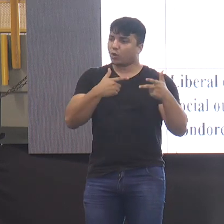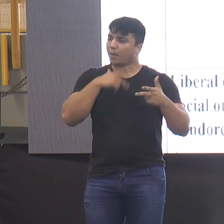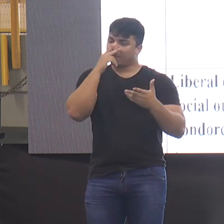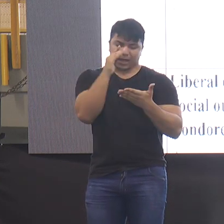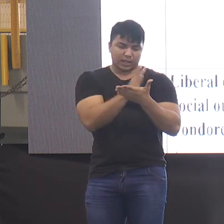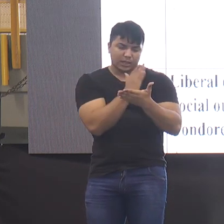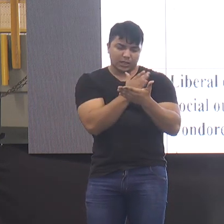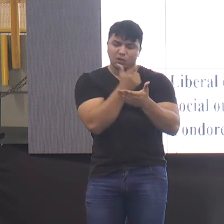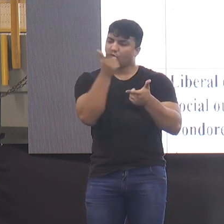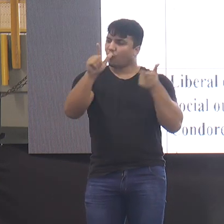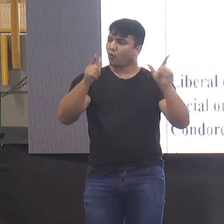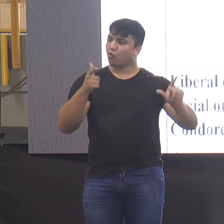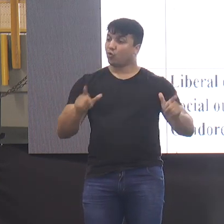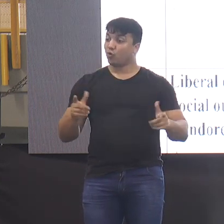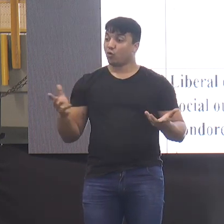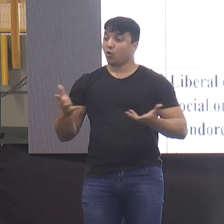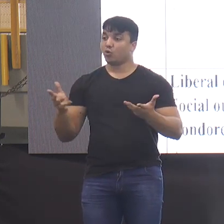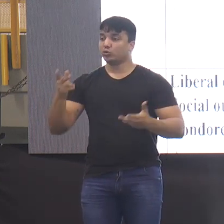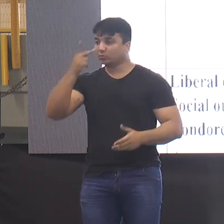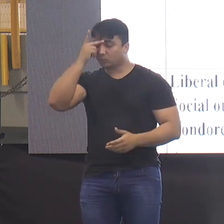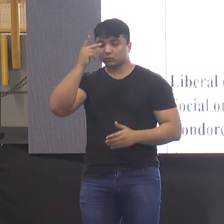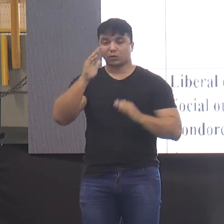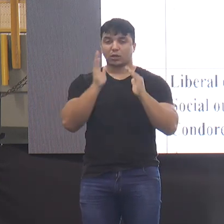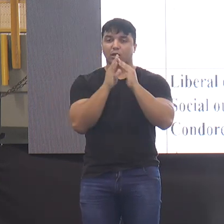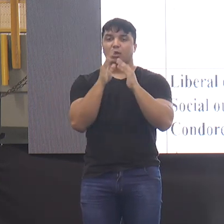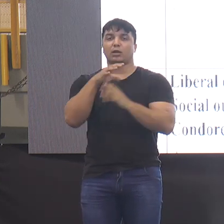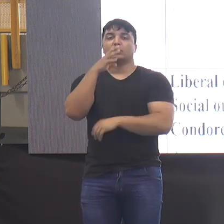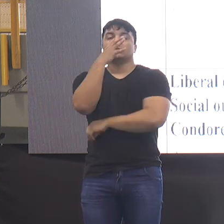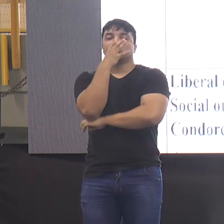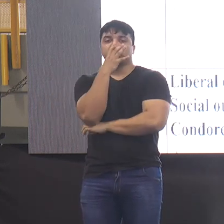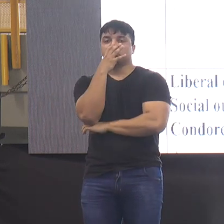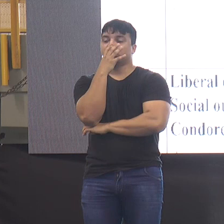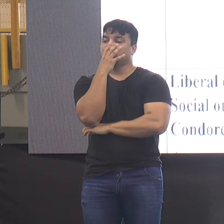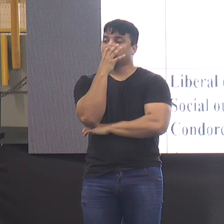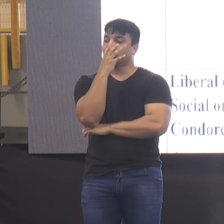aventura. Hoje o cara fica em casa assistindo Netflix,